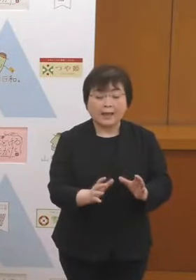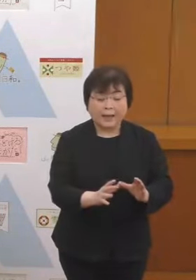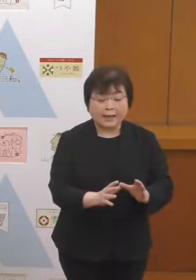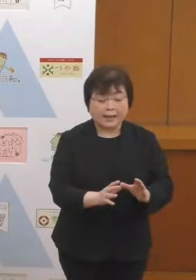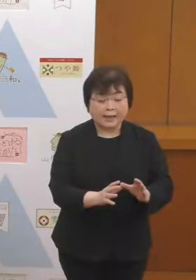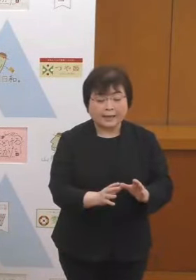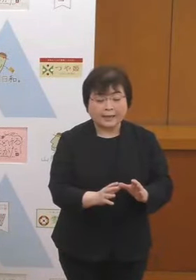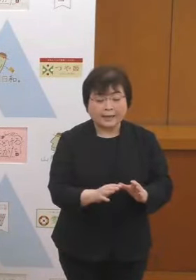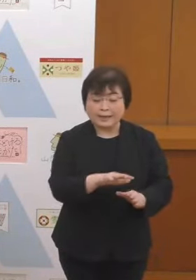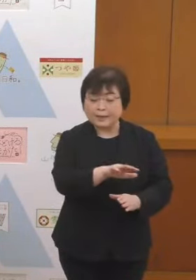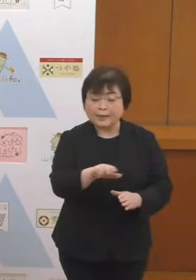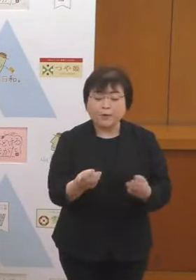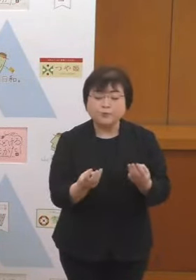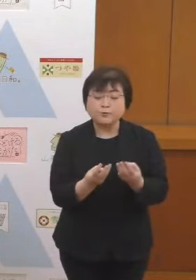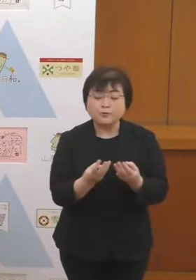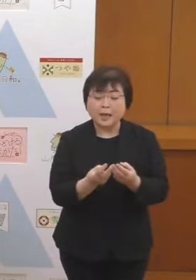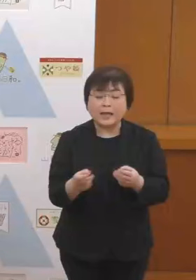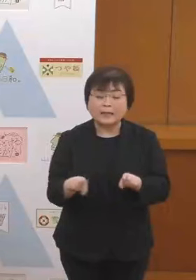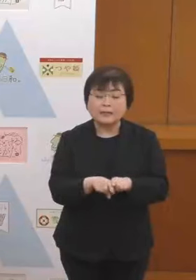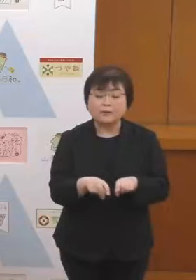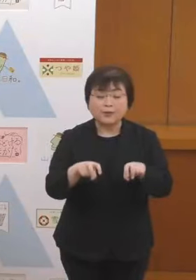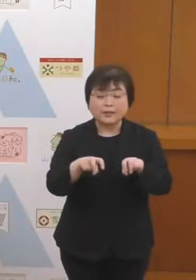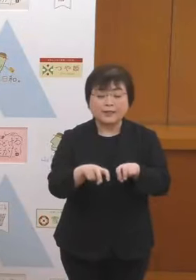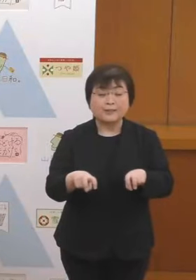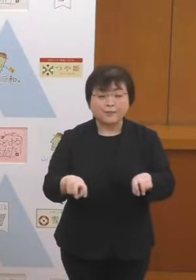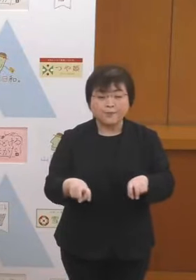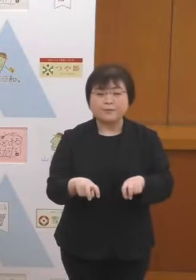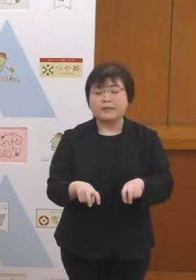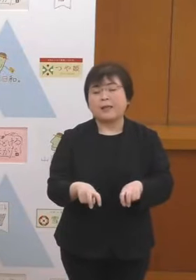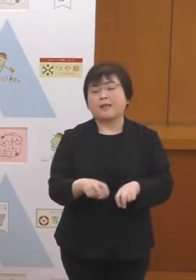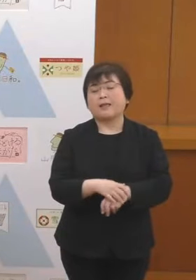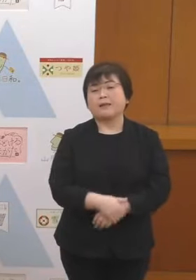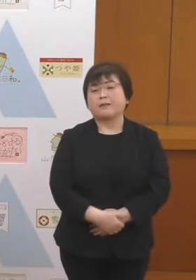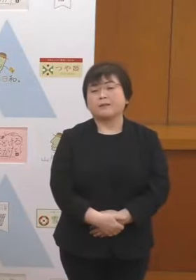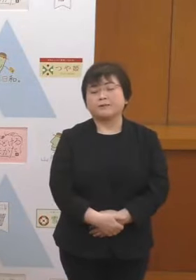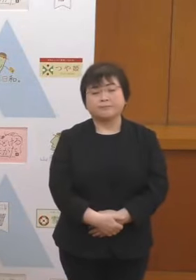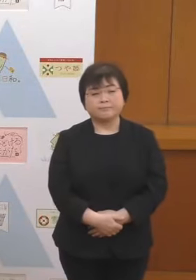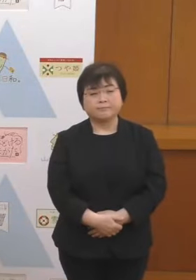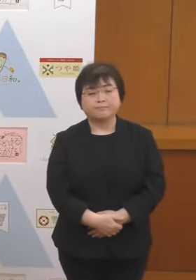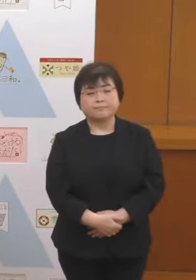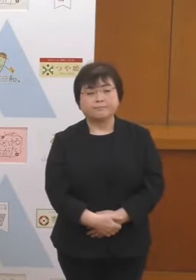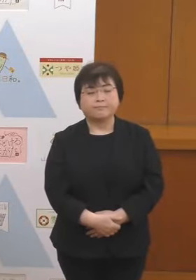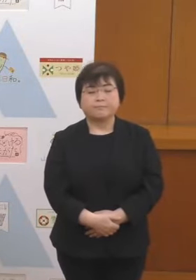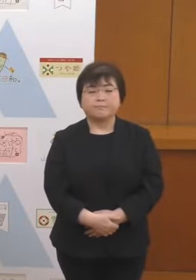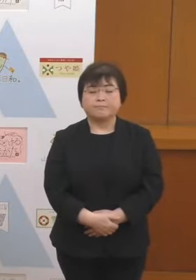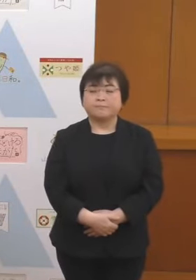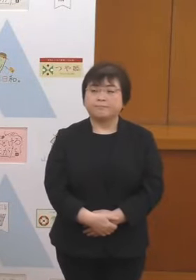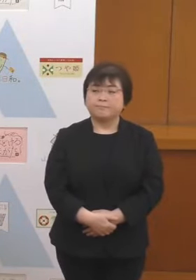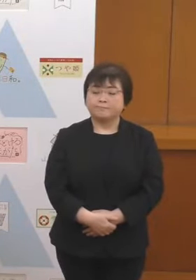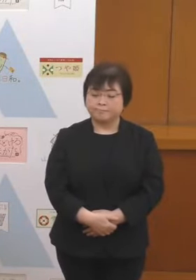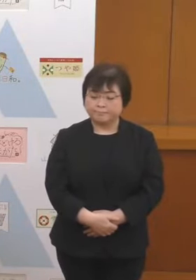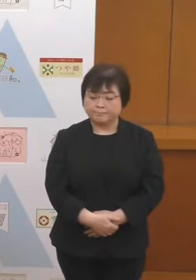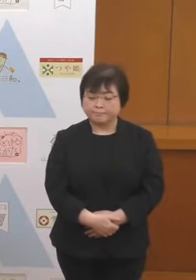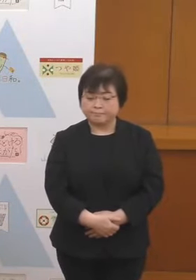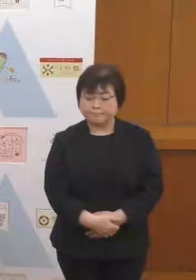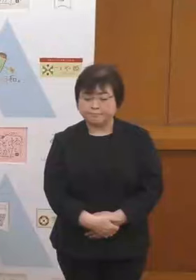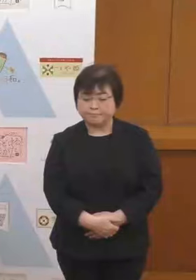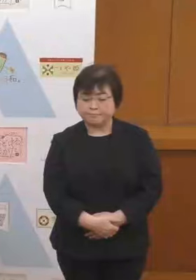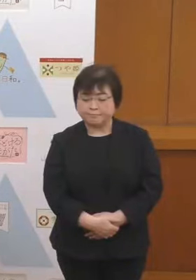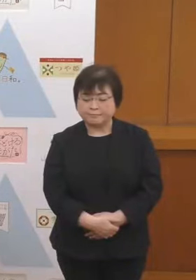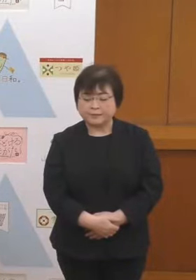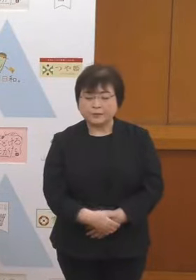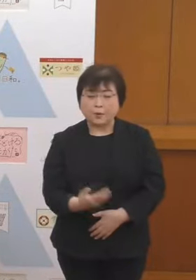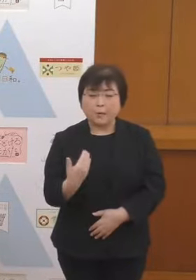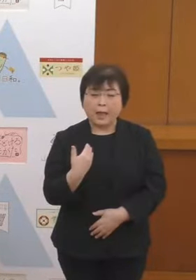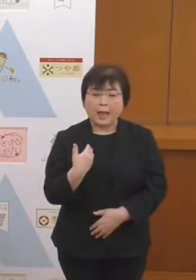え一緒にえ乗っておられましてえやはりえその前に絆